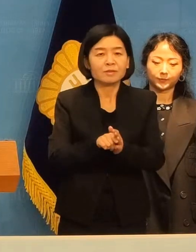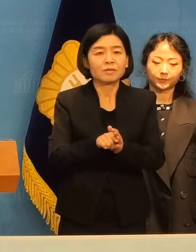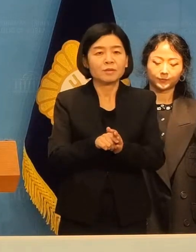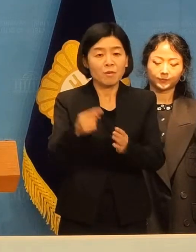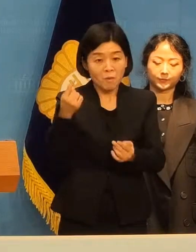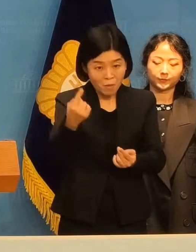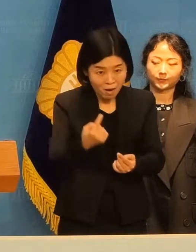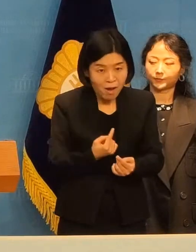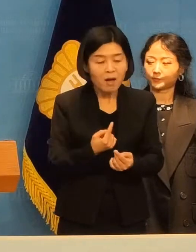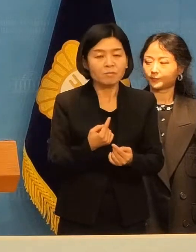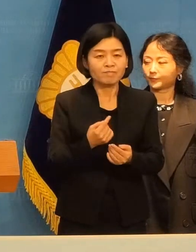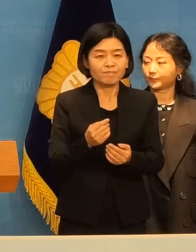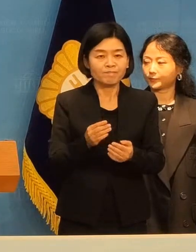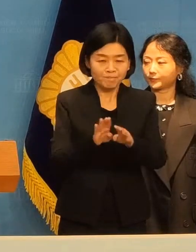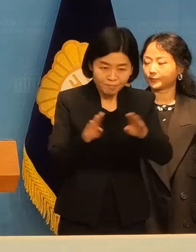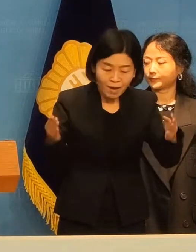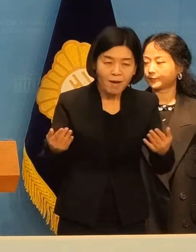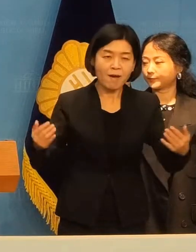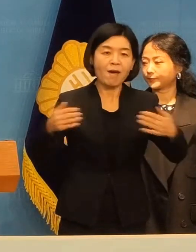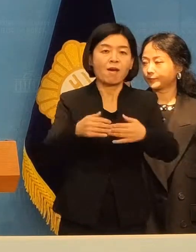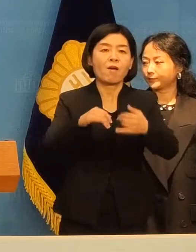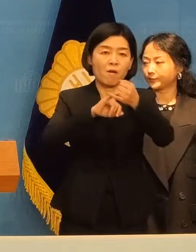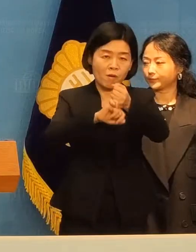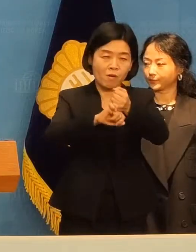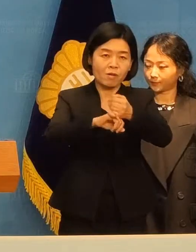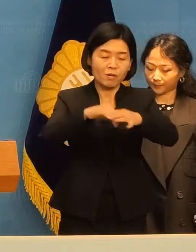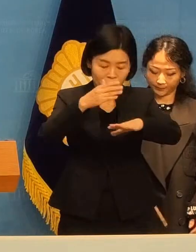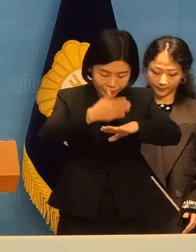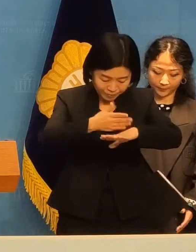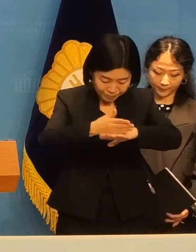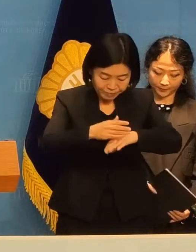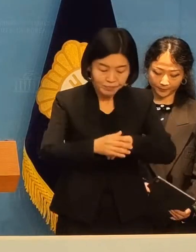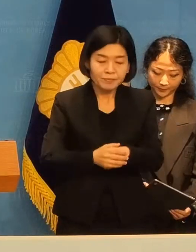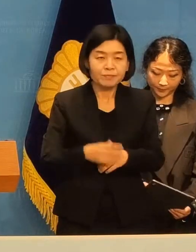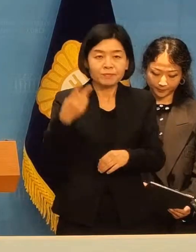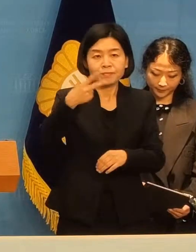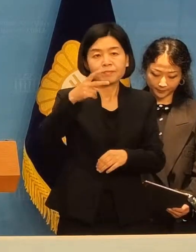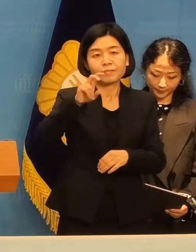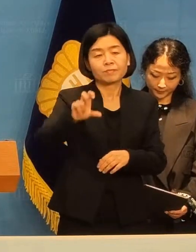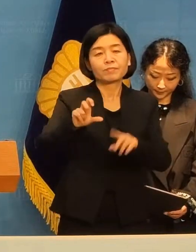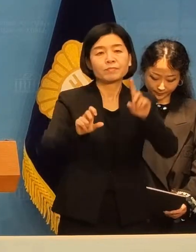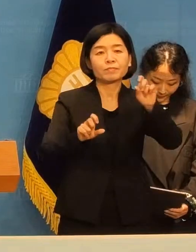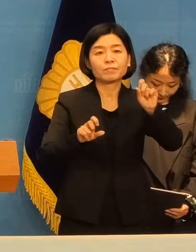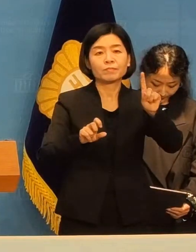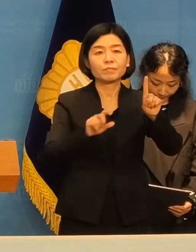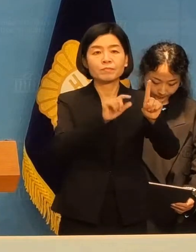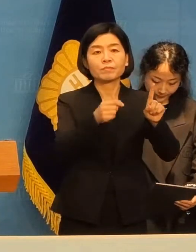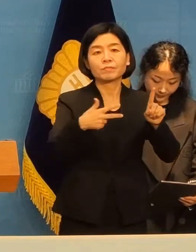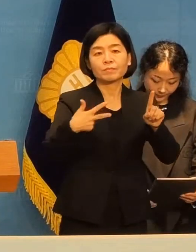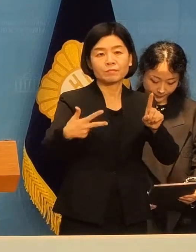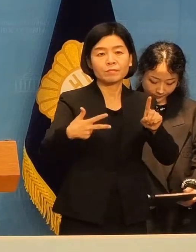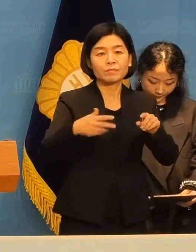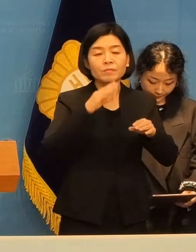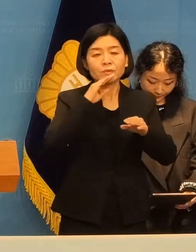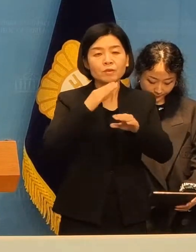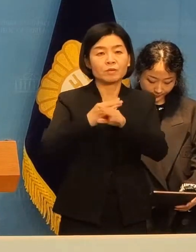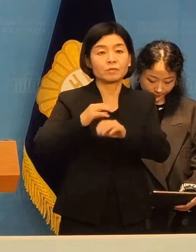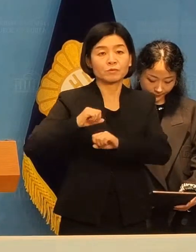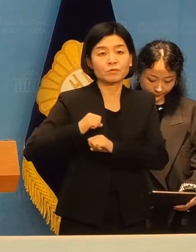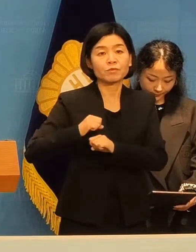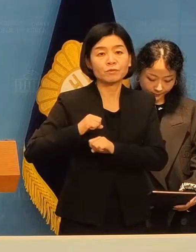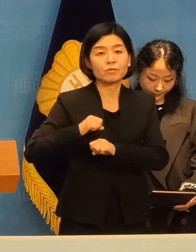길의 문을 열어주어야 합니다. 감사합니다. 2025년 11월 7일 북한군